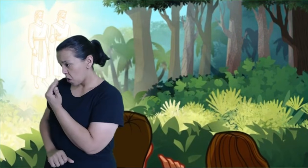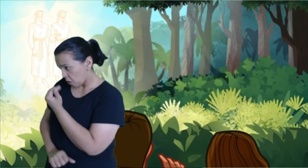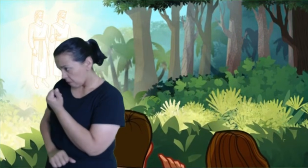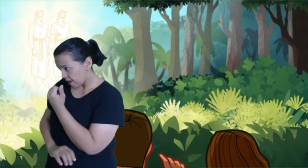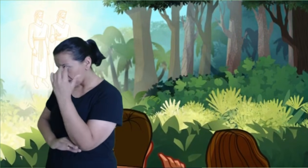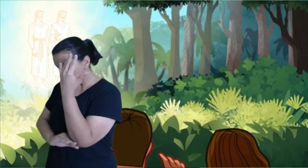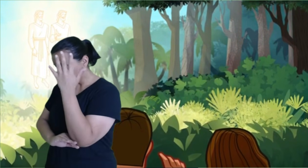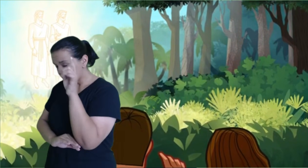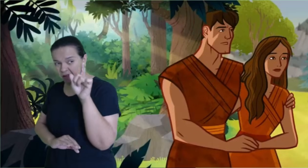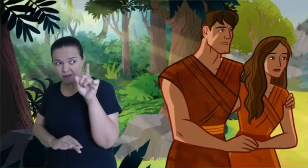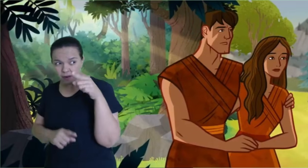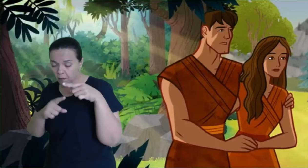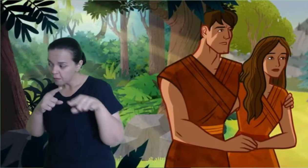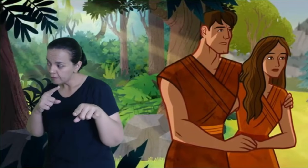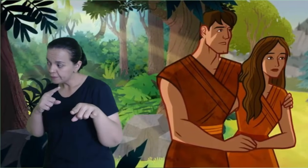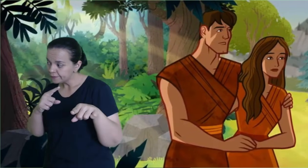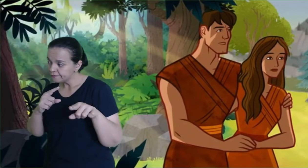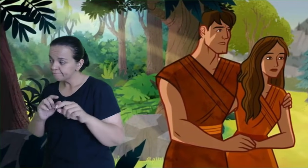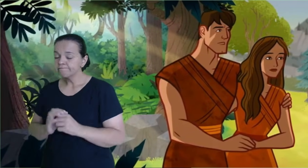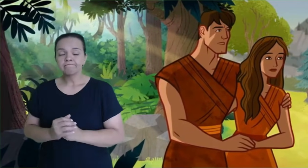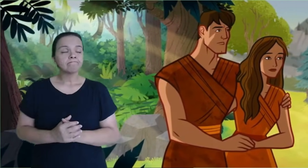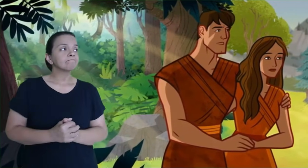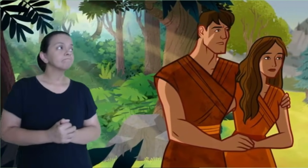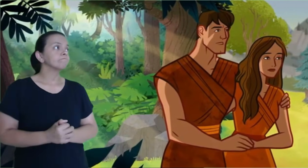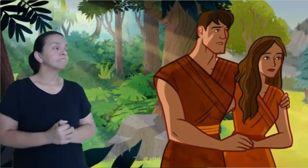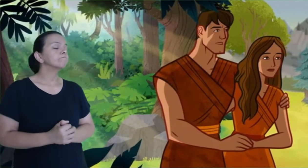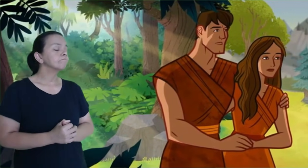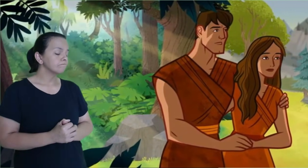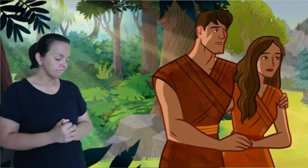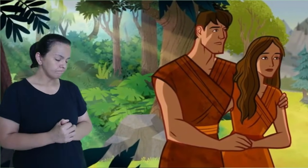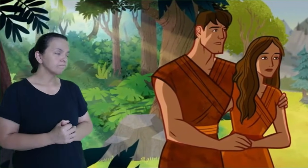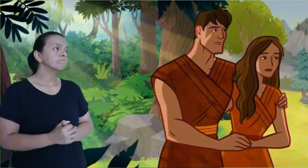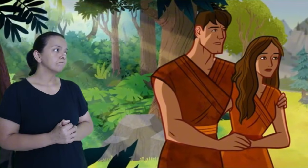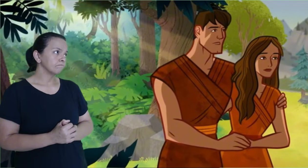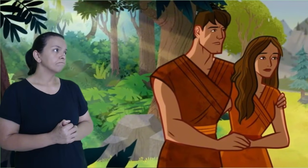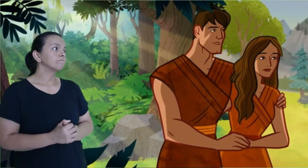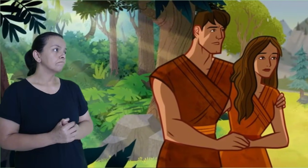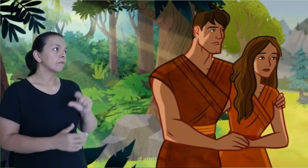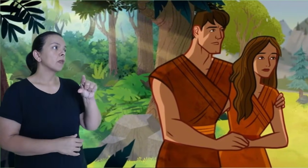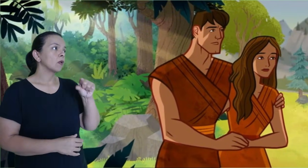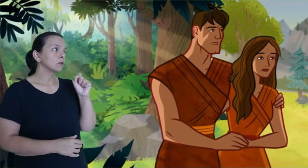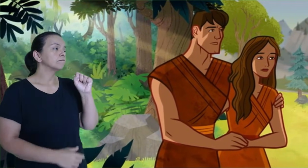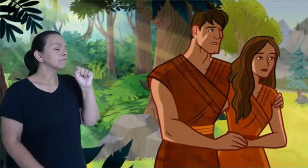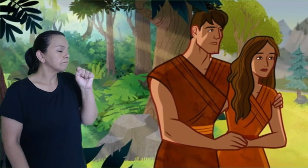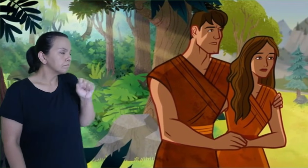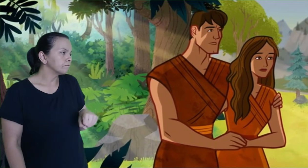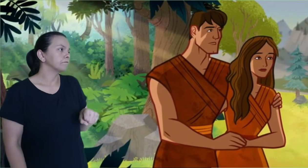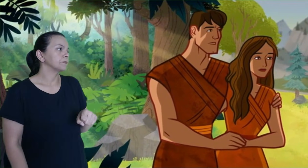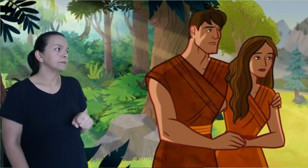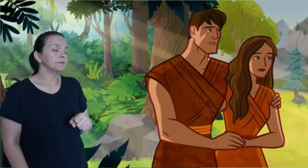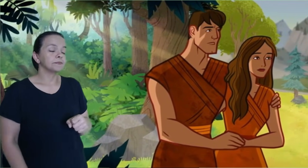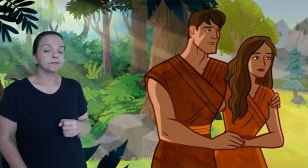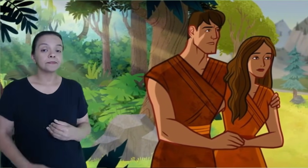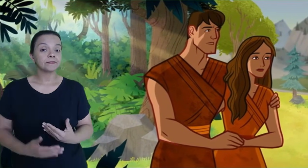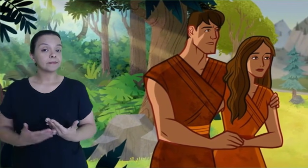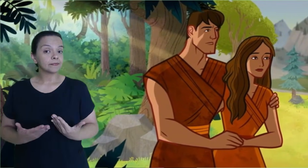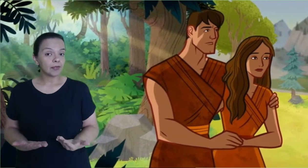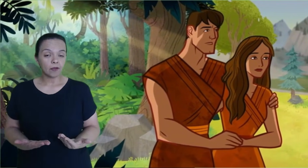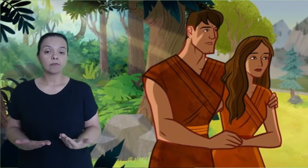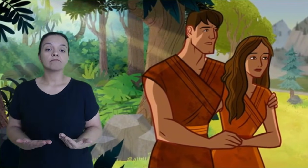Adão e Eva disseram a Deus que eles tinham escolhido comer do fruto. Como consequência dessa escolha, eles tiveram que sair do